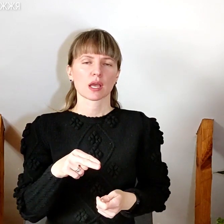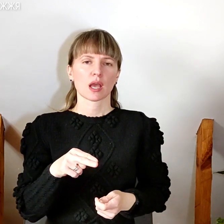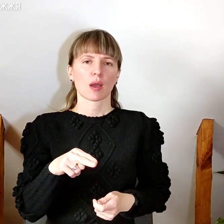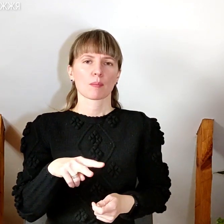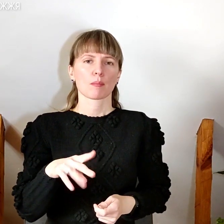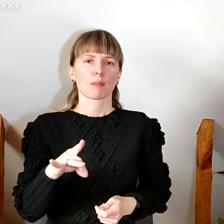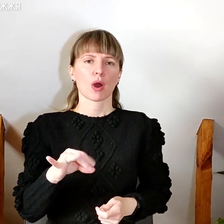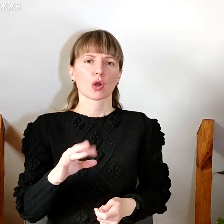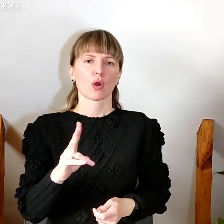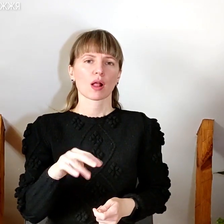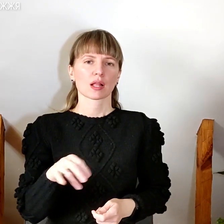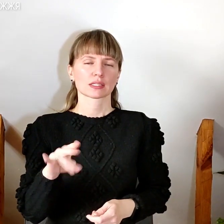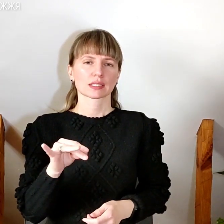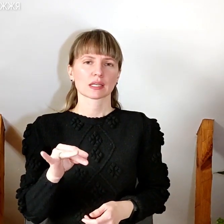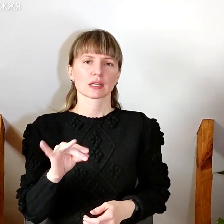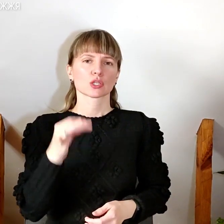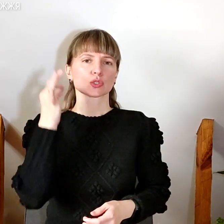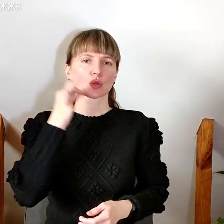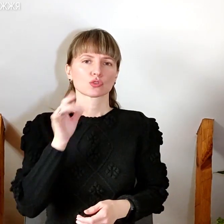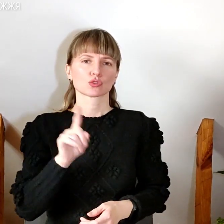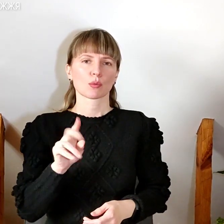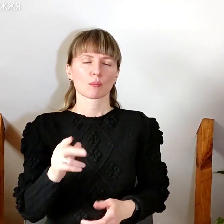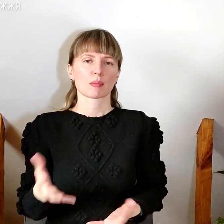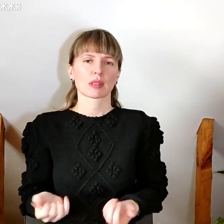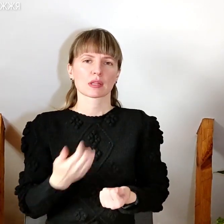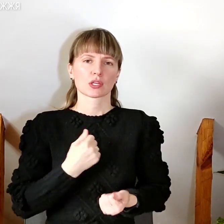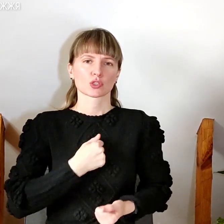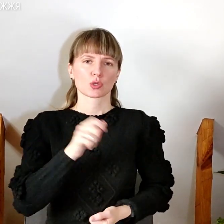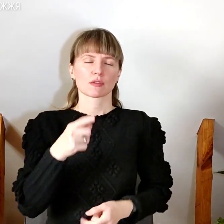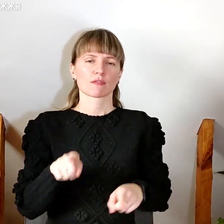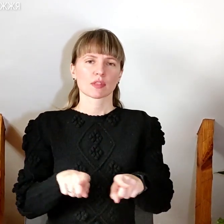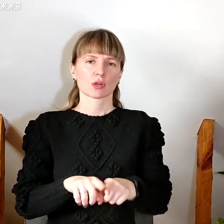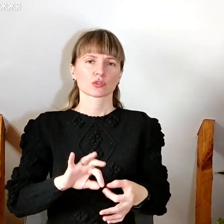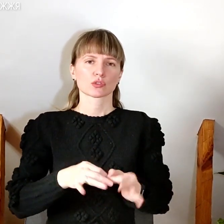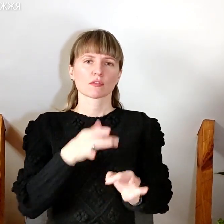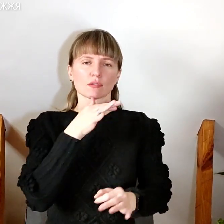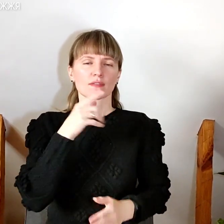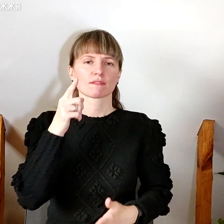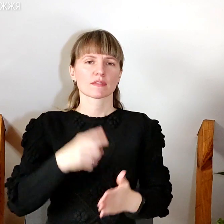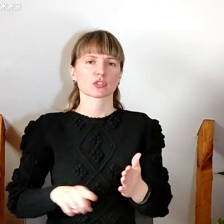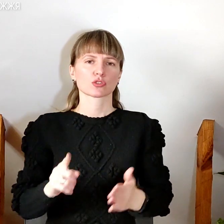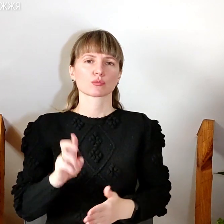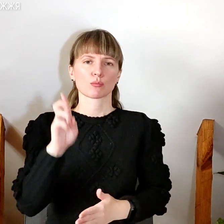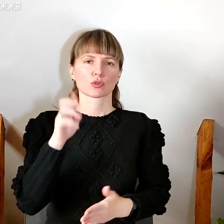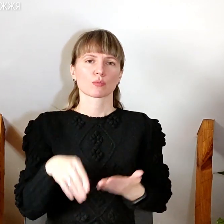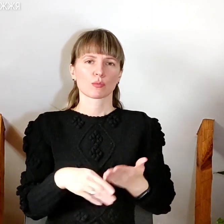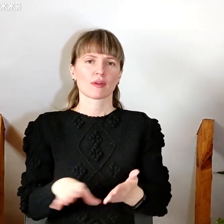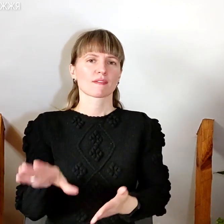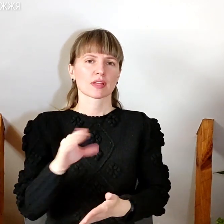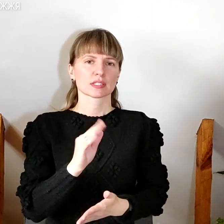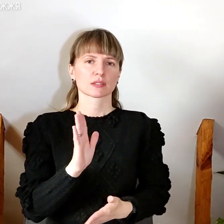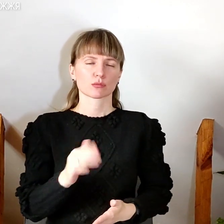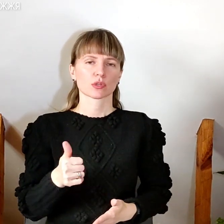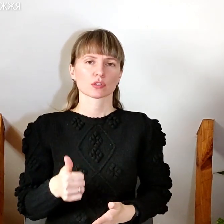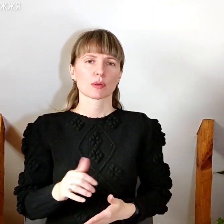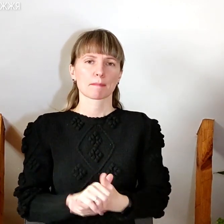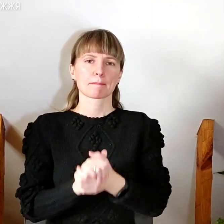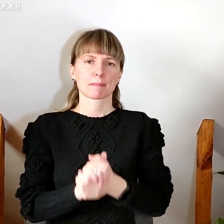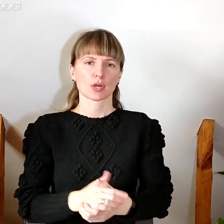щоб підтримати наших солдат у такий складний час. Віримо, що з Божою допомогою все вирішиться. Миру нашій країні,